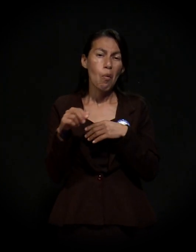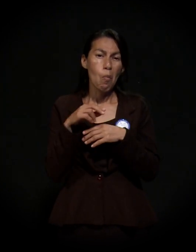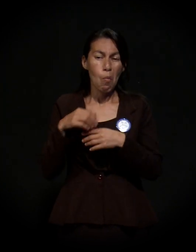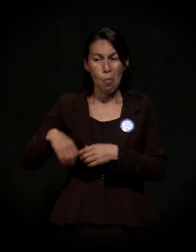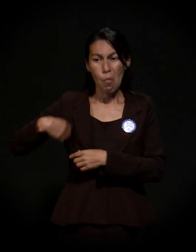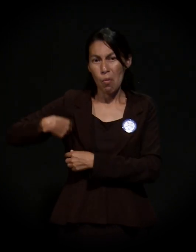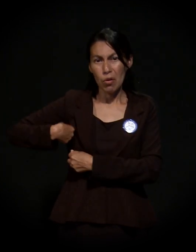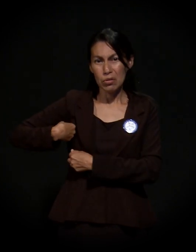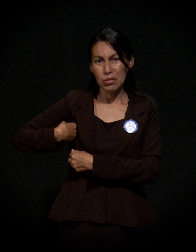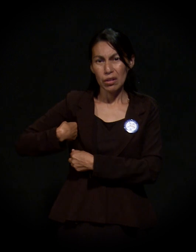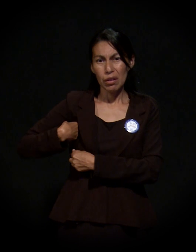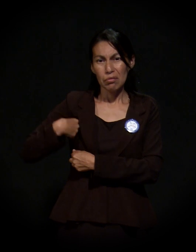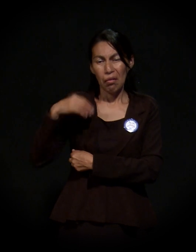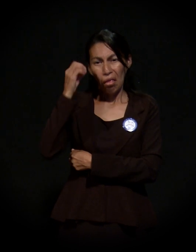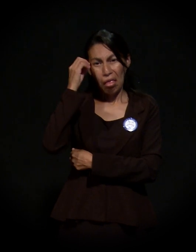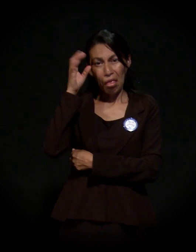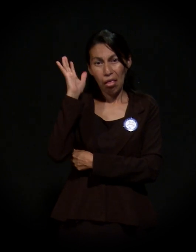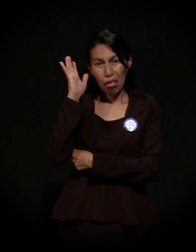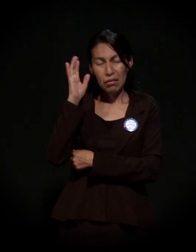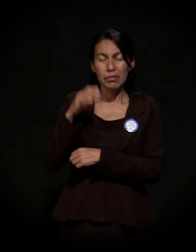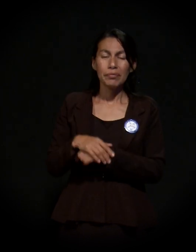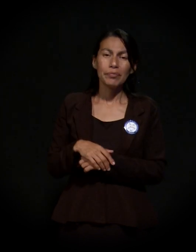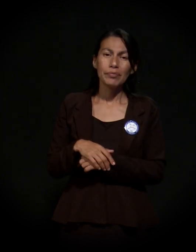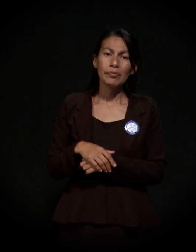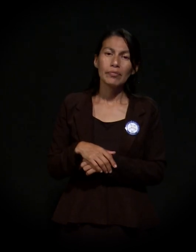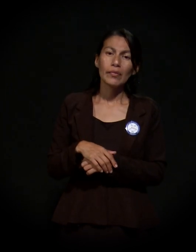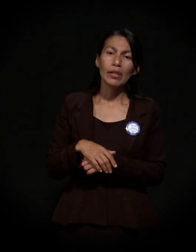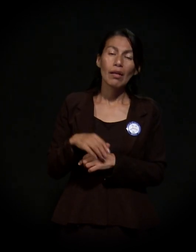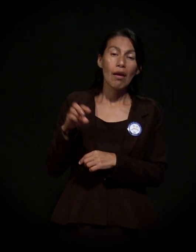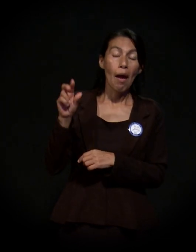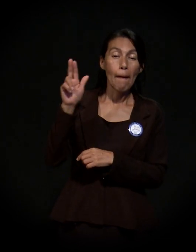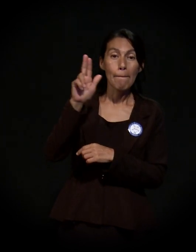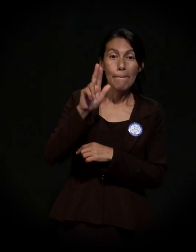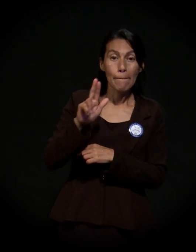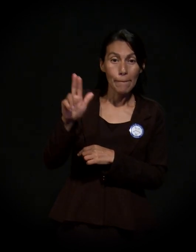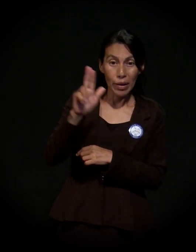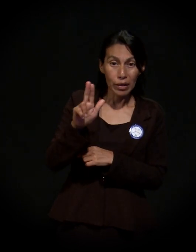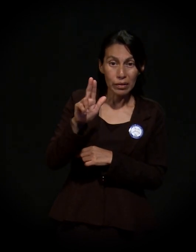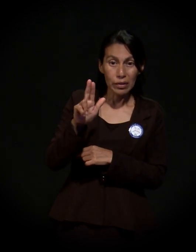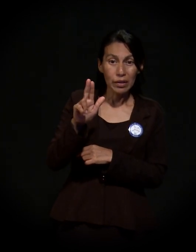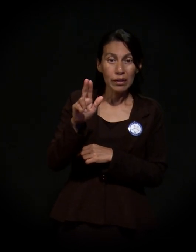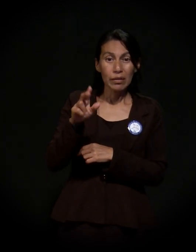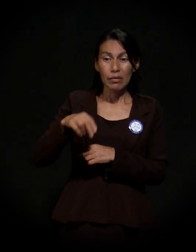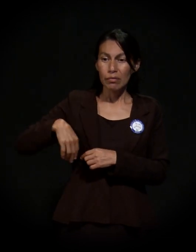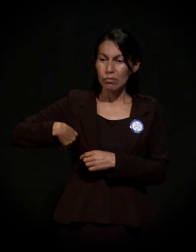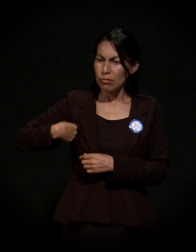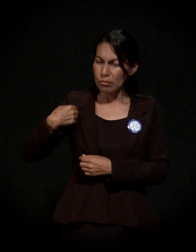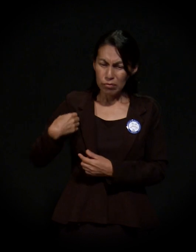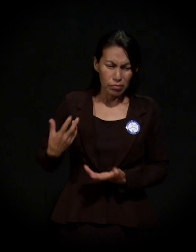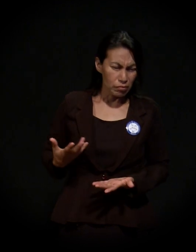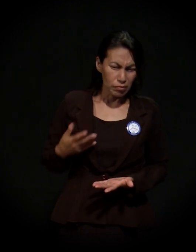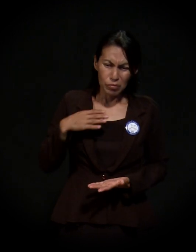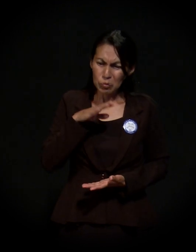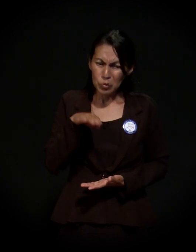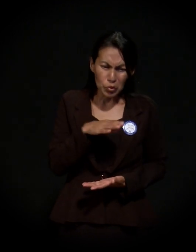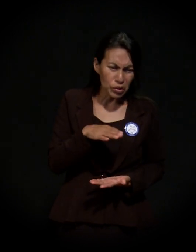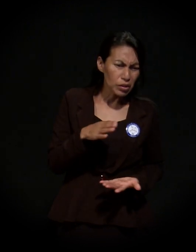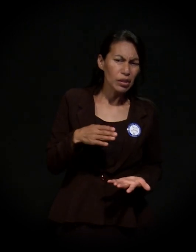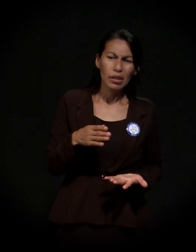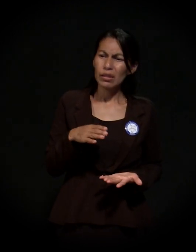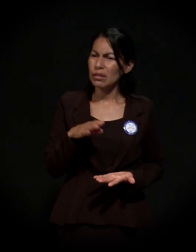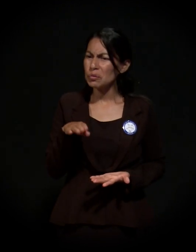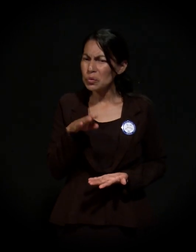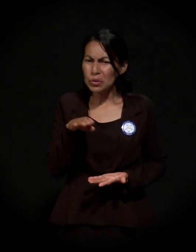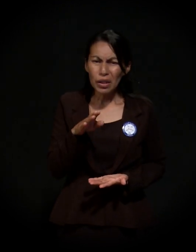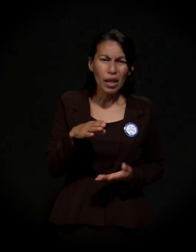cuenta hasta el martes que había perdido mi bolsa. La busqué en toda la casa, en